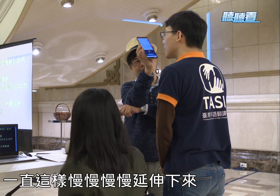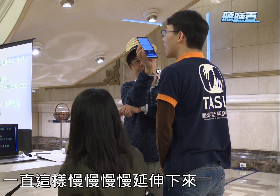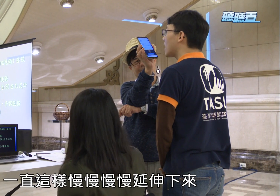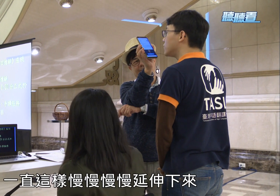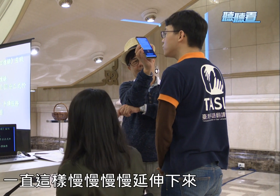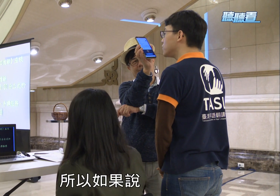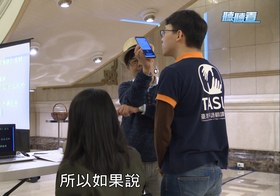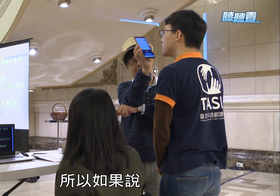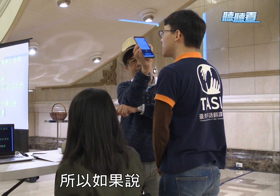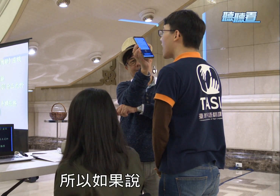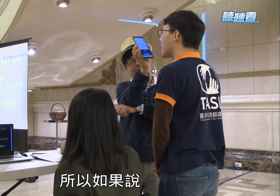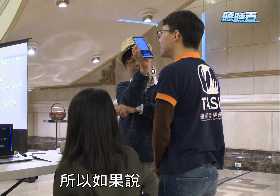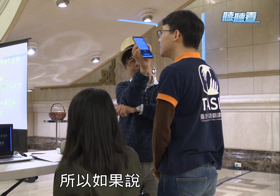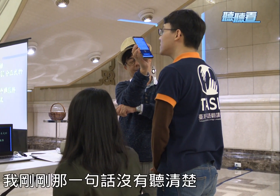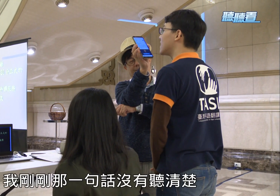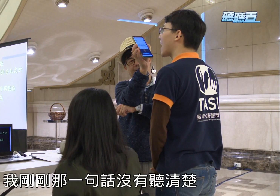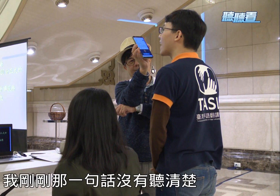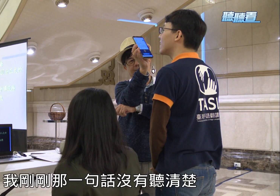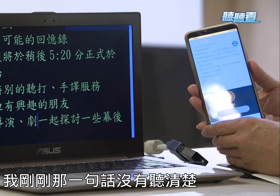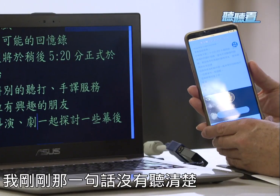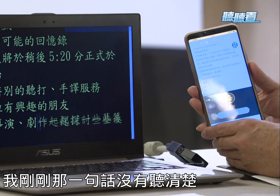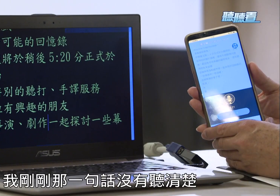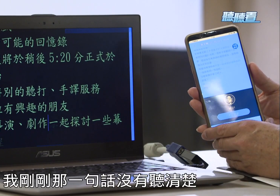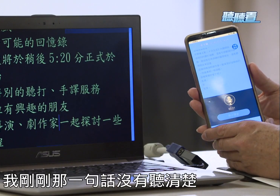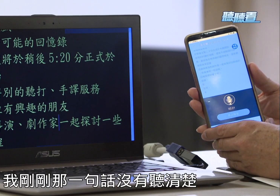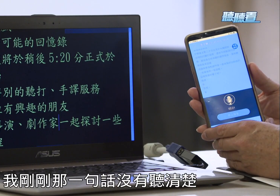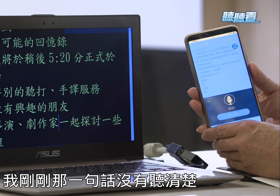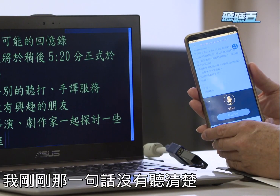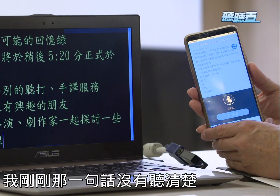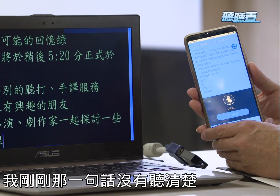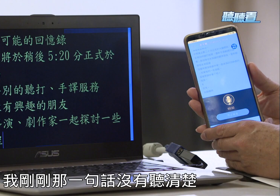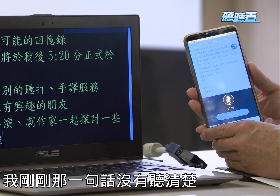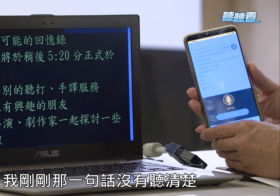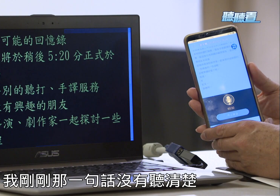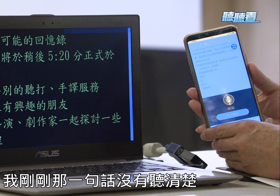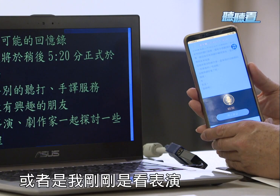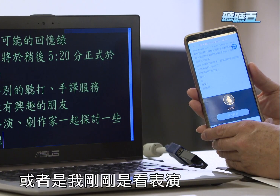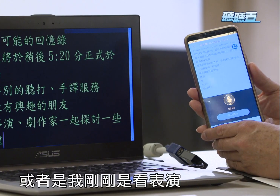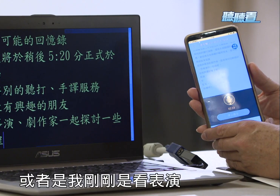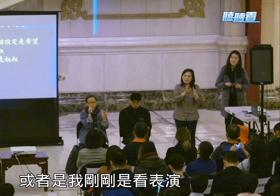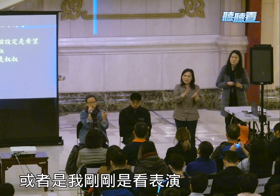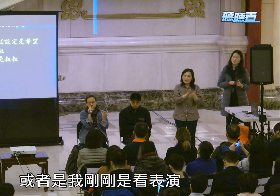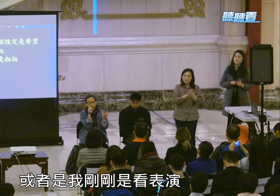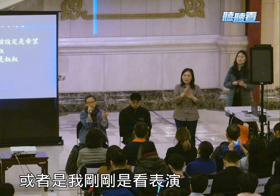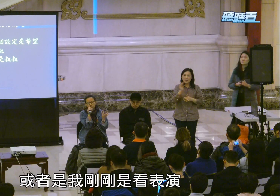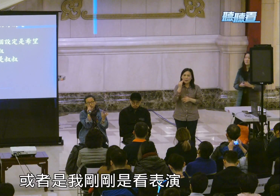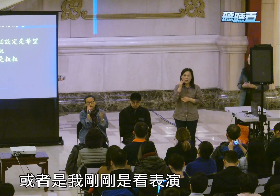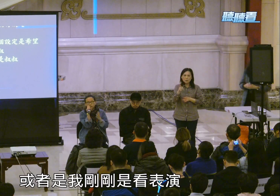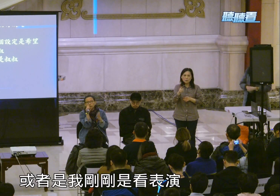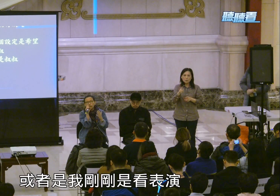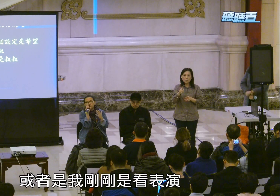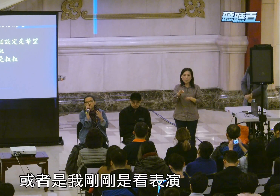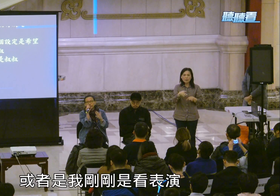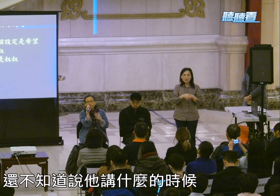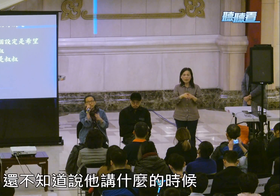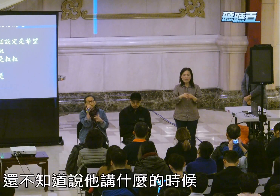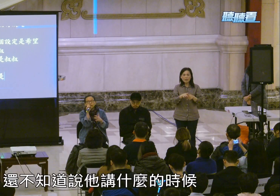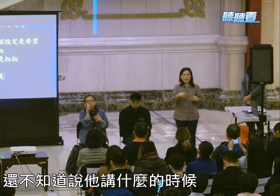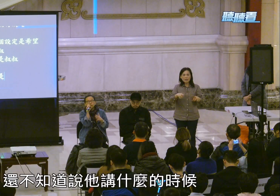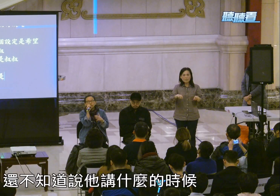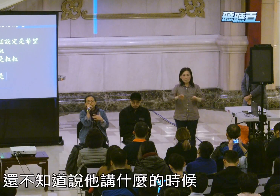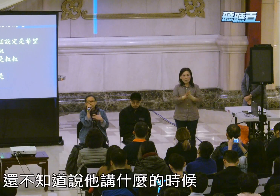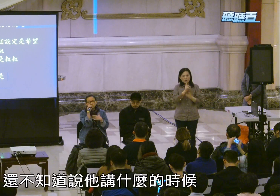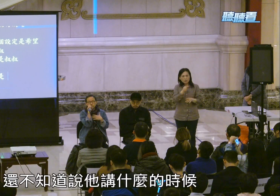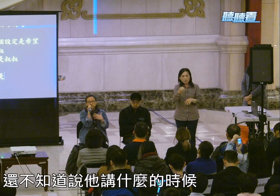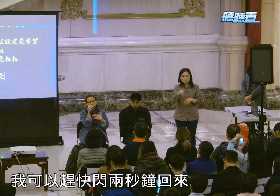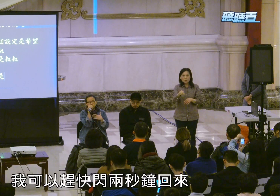伸下来。所以如果说我刚刚那一句话没有听清楚，或者是我刚刚是看表演哈，还不知